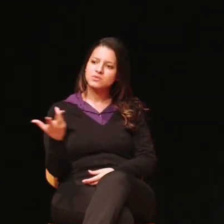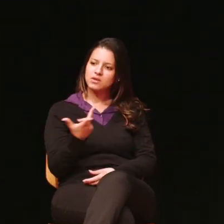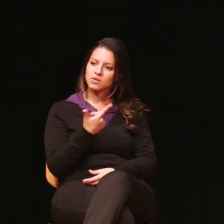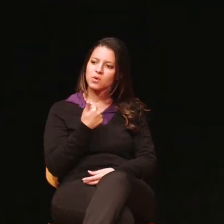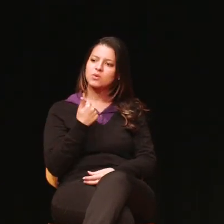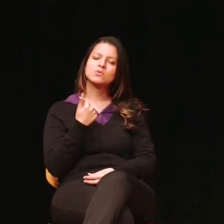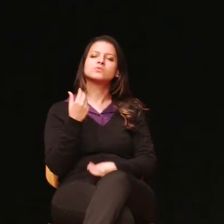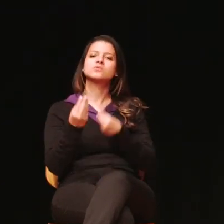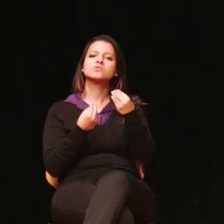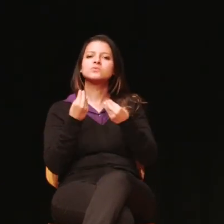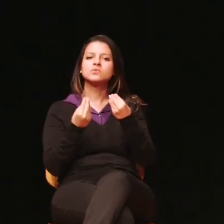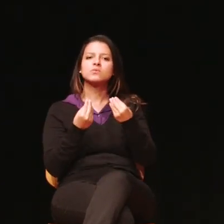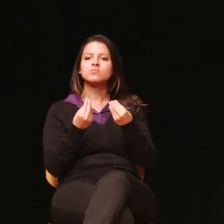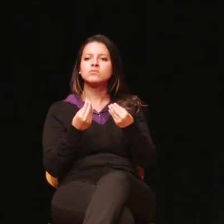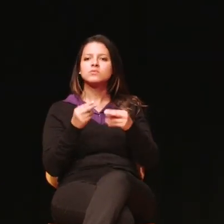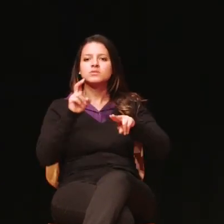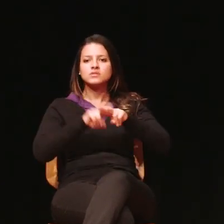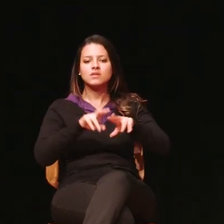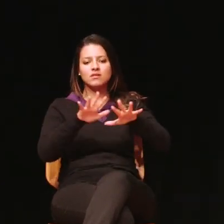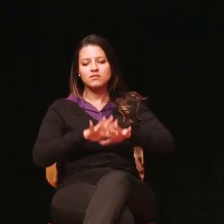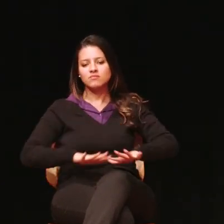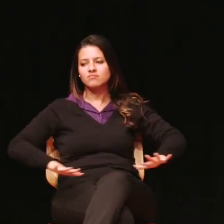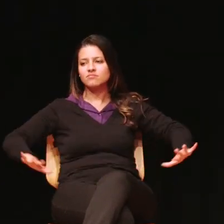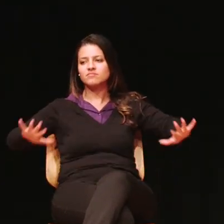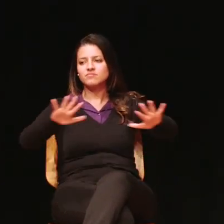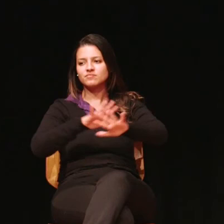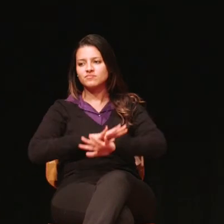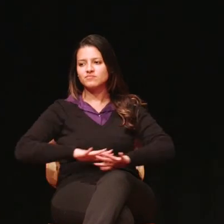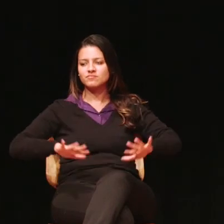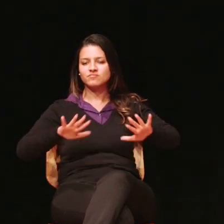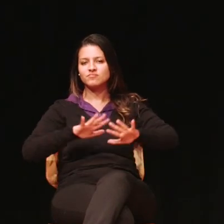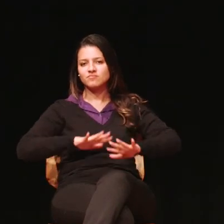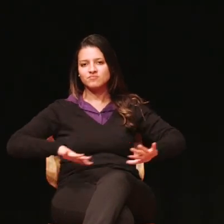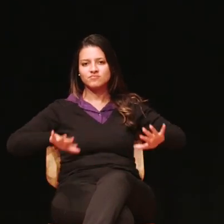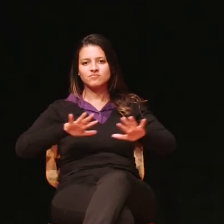de sentar no chão, porque o quadro deve ser visto